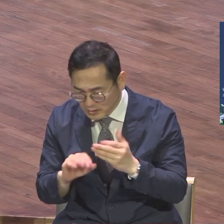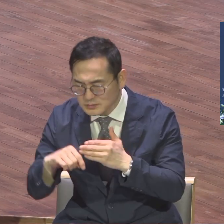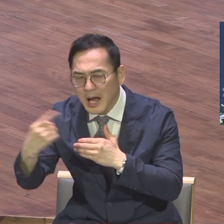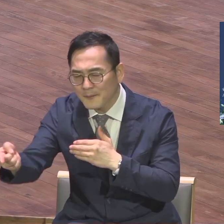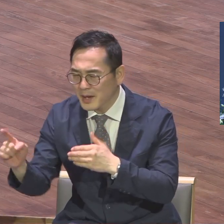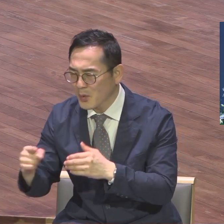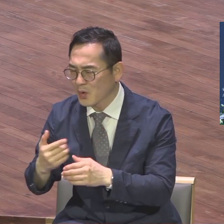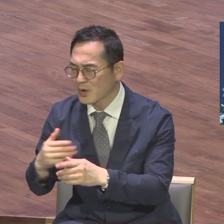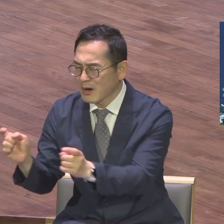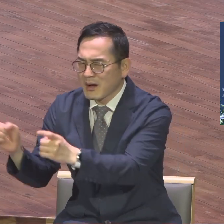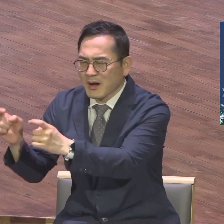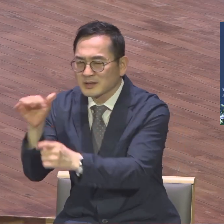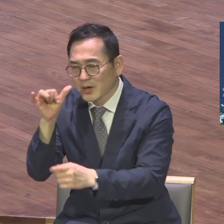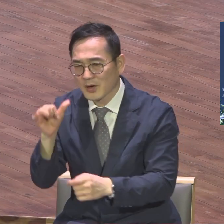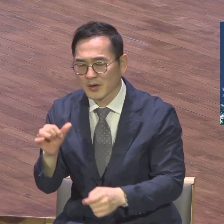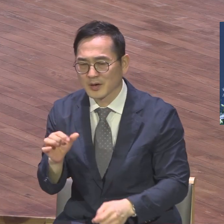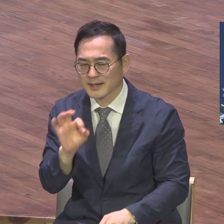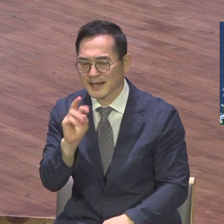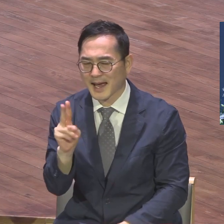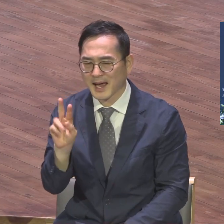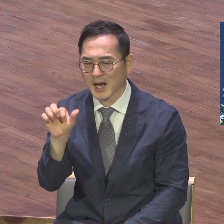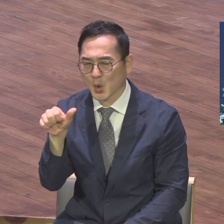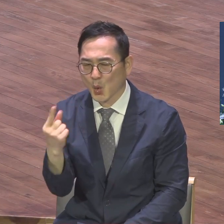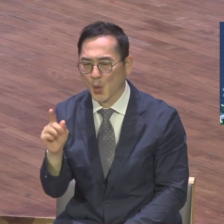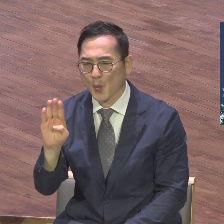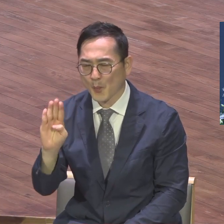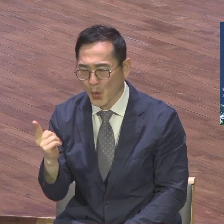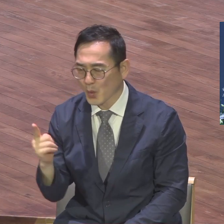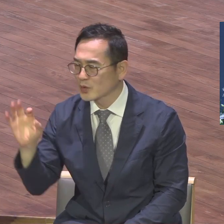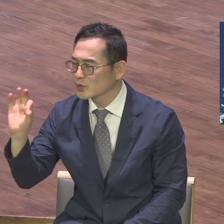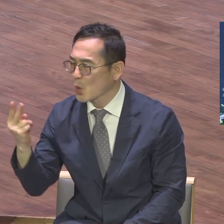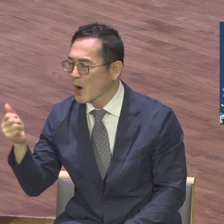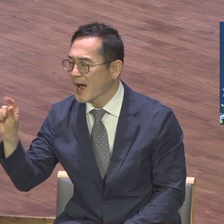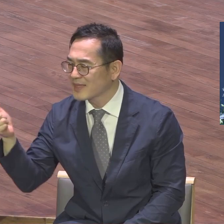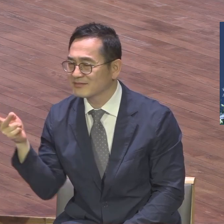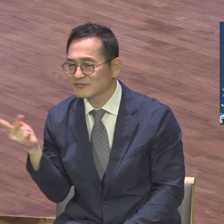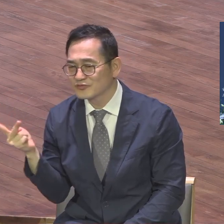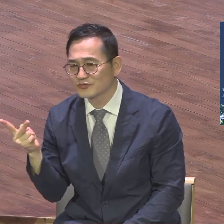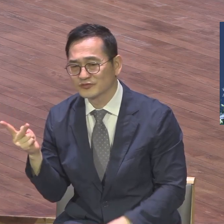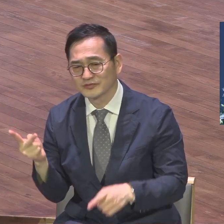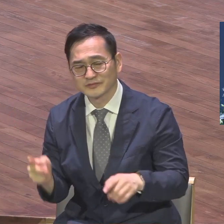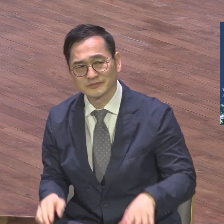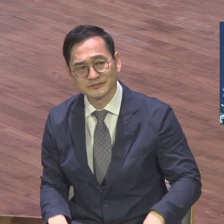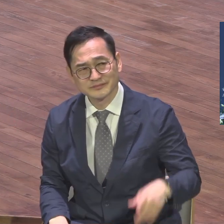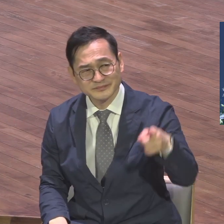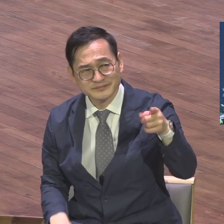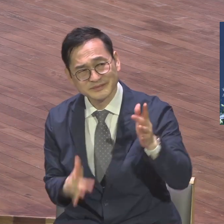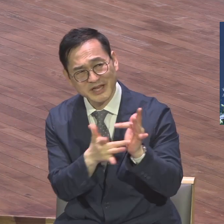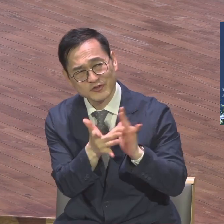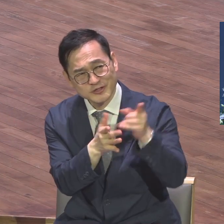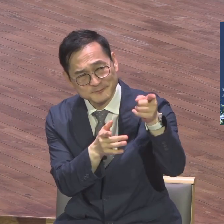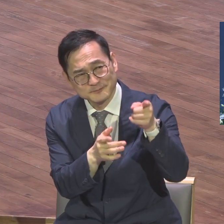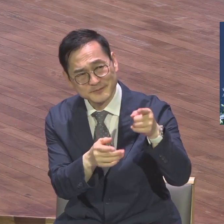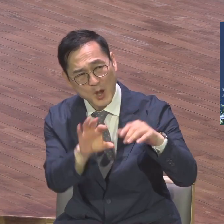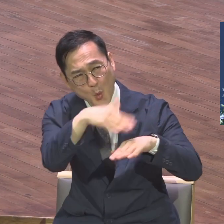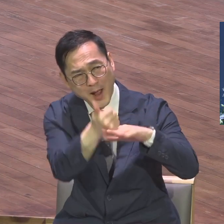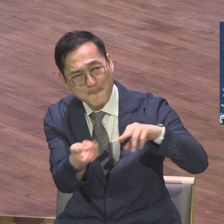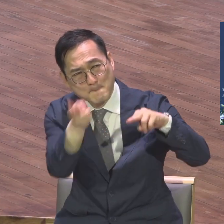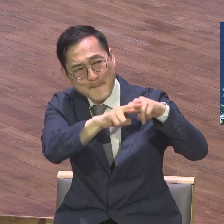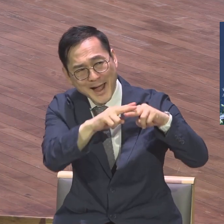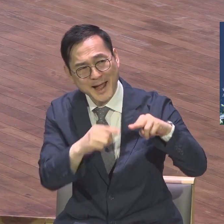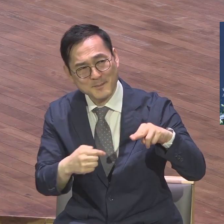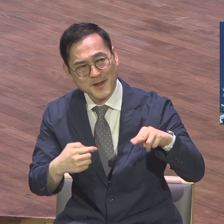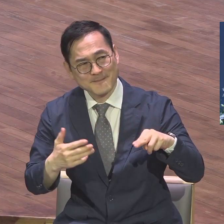요한이 예수님께서 왕이 되면 자신들은 예수님의 좌편 우편 그렇게 앉게 해달라고